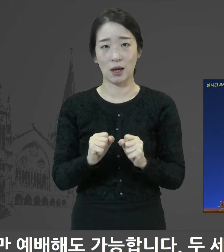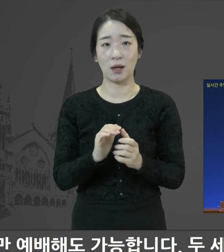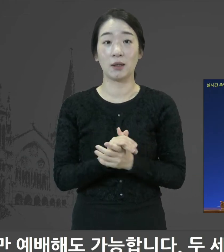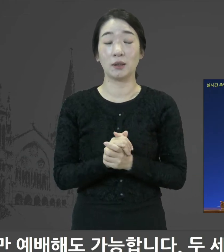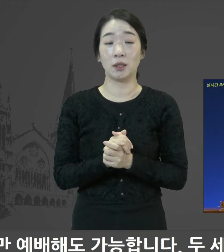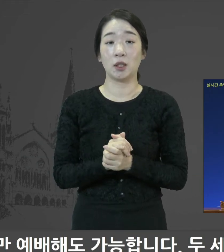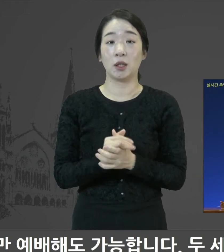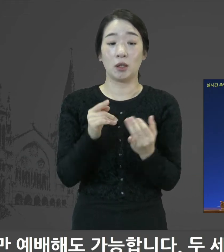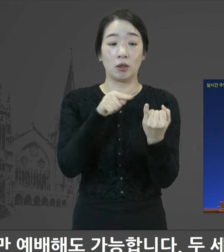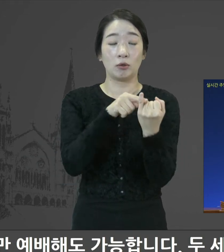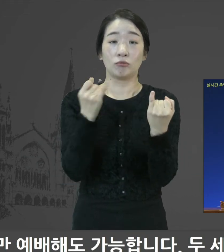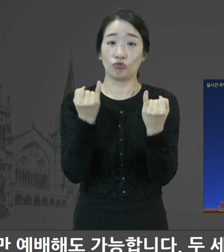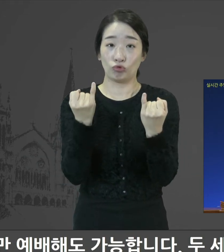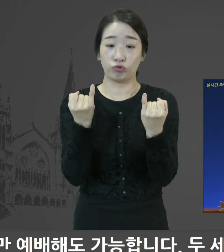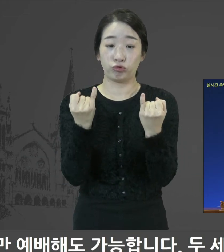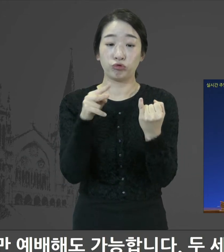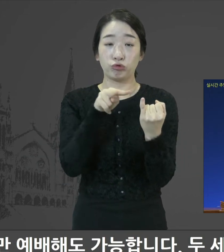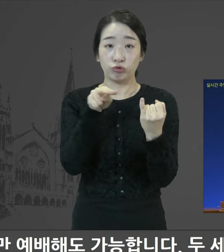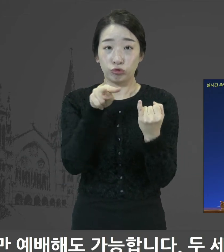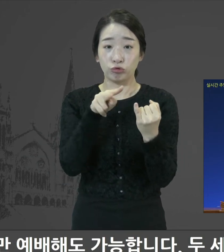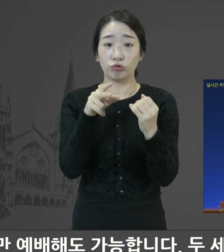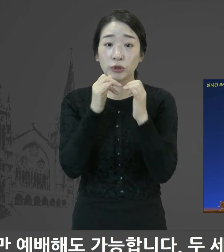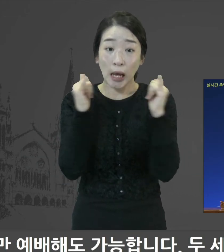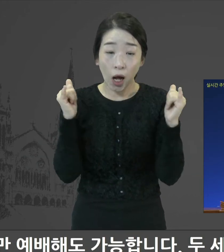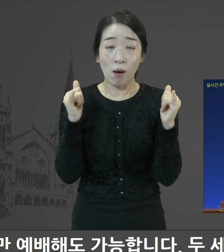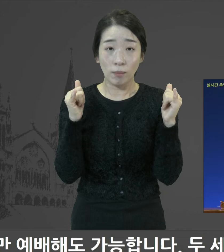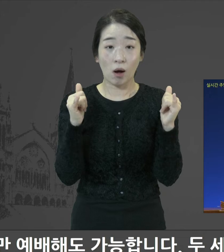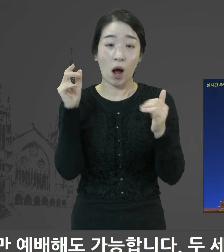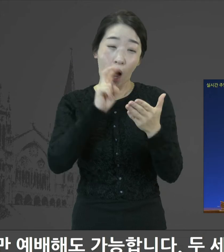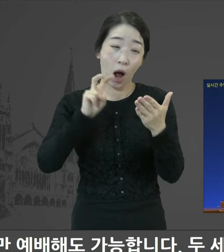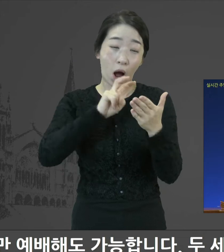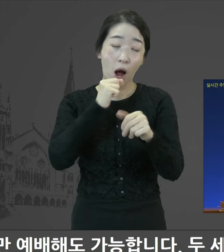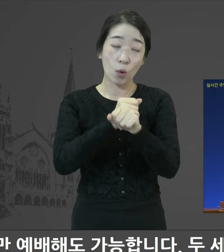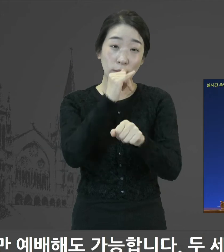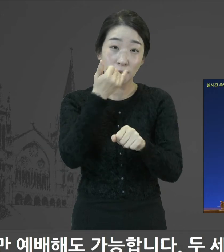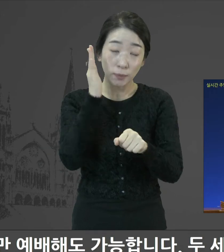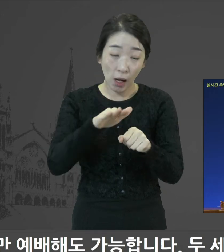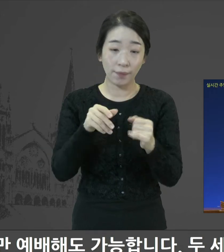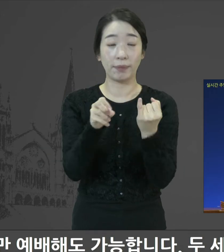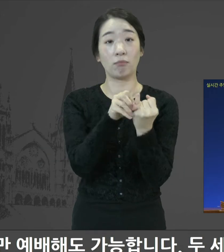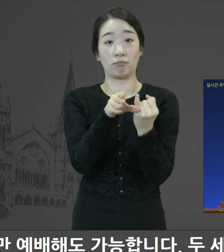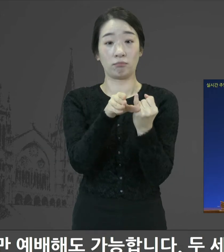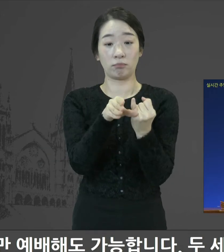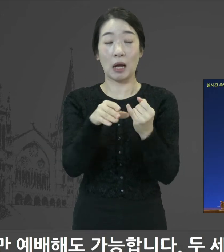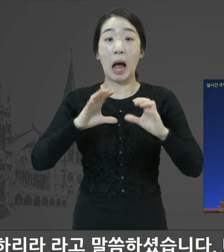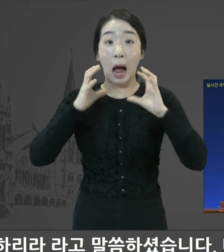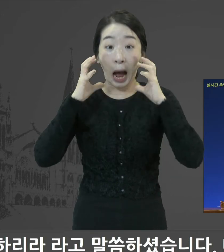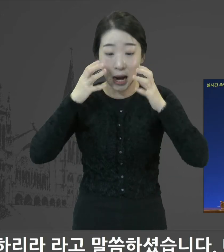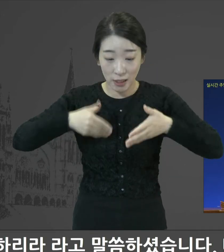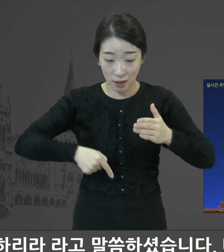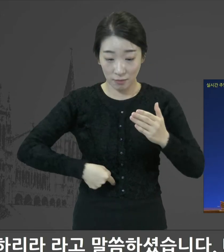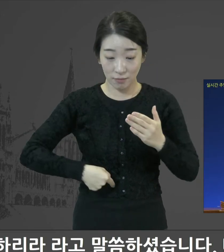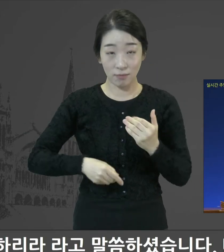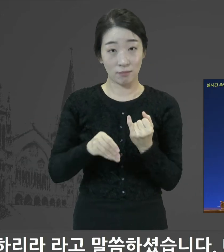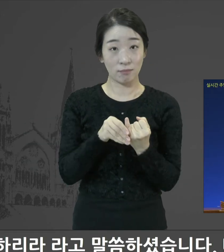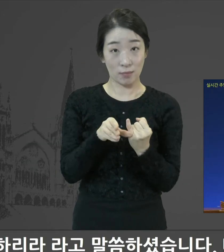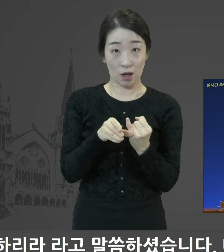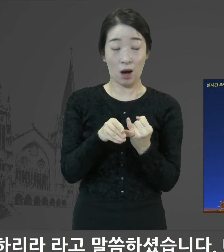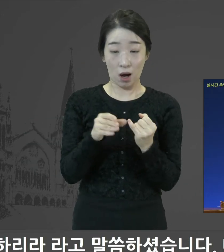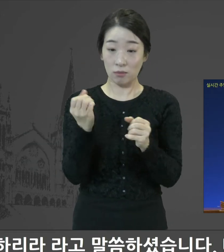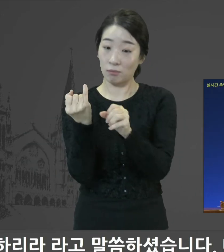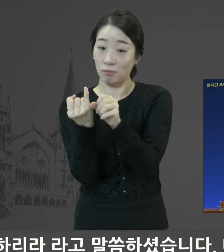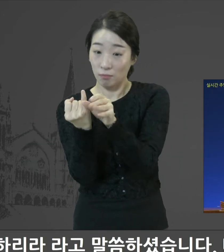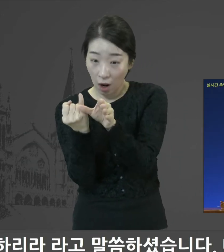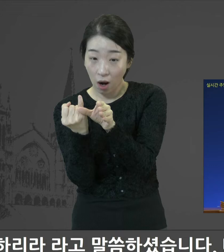이 두 사람이 예배하는데 사실은 태아들까지 쳐주면 넷입니다. 이게 상당한 이 예배자가 된